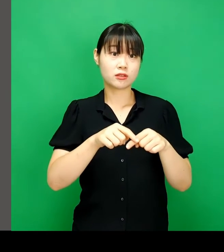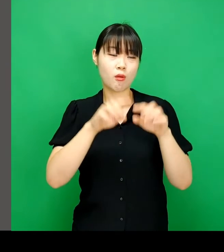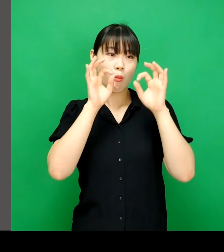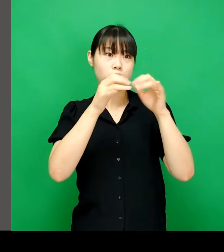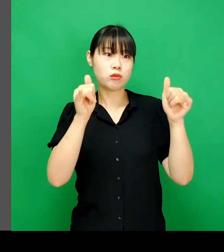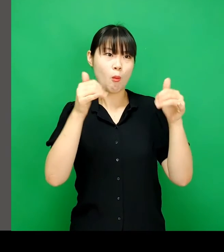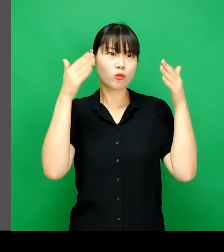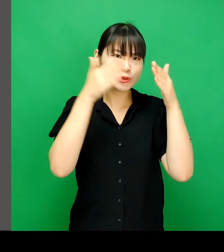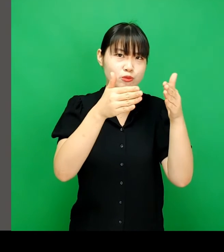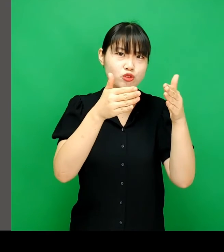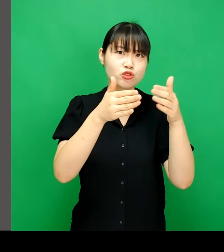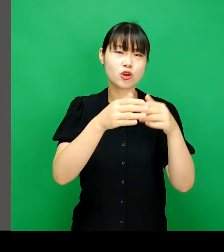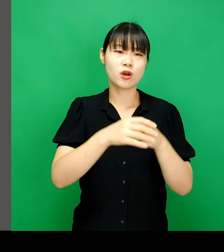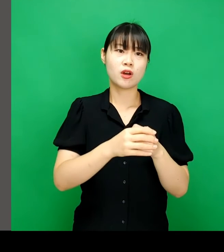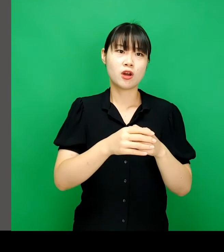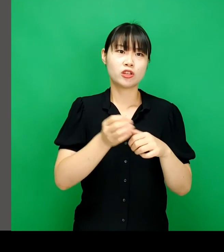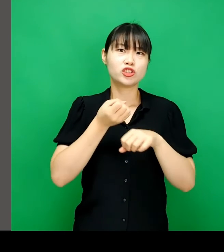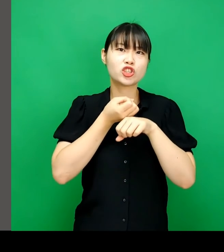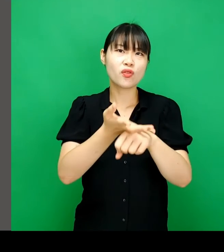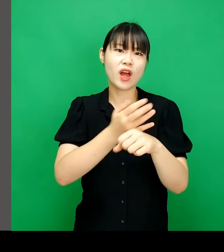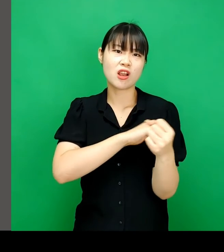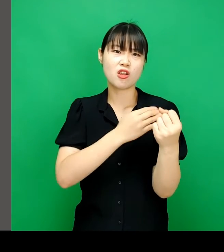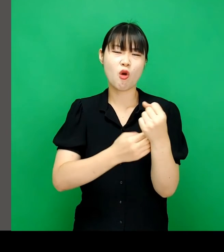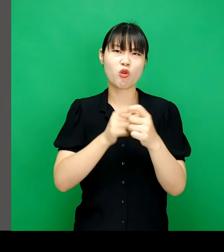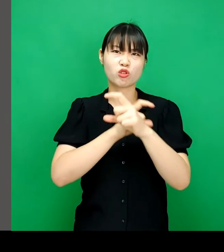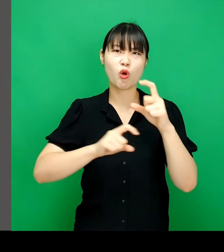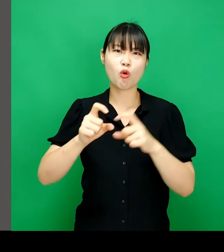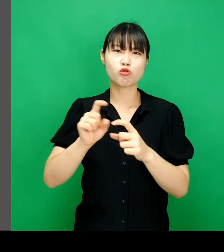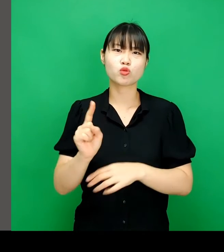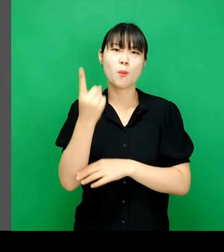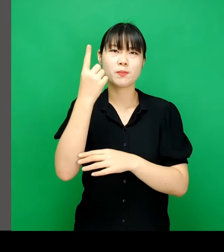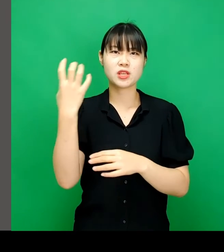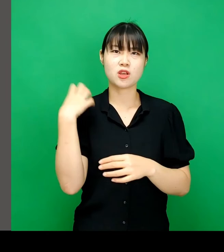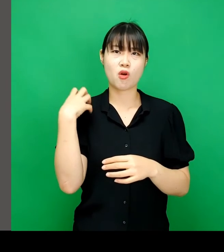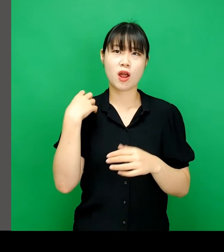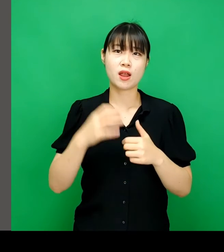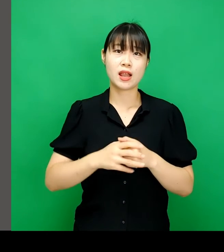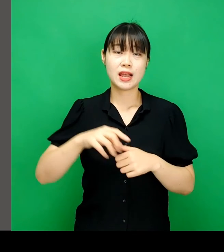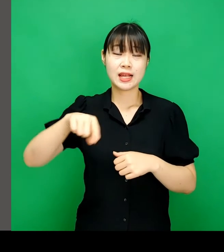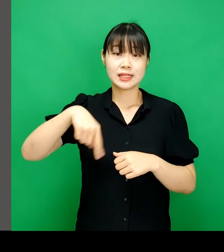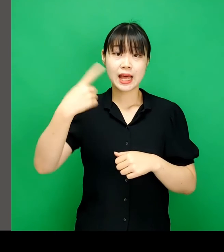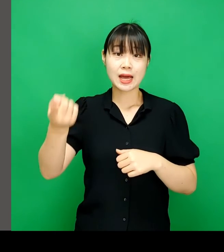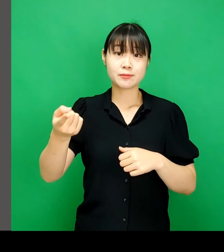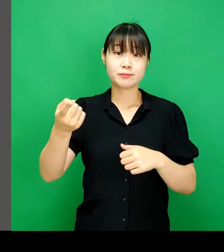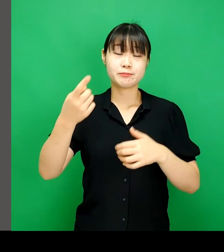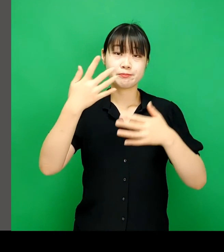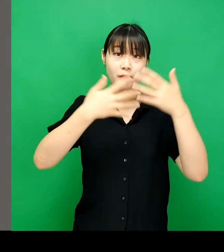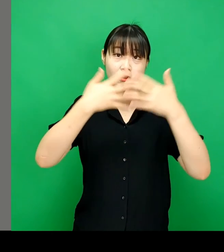독자의 시선을 끌고 주의를 집중시켜 메시지의 전달력을 더욱 높이는 역할을 합니다.